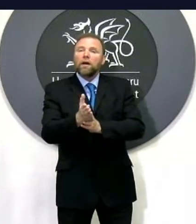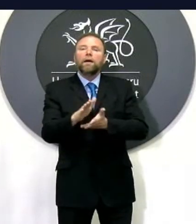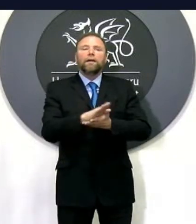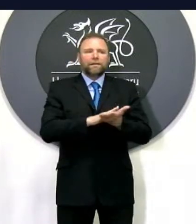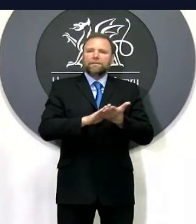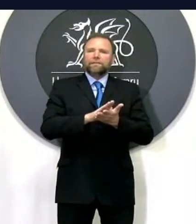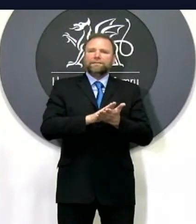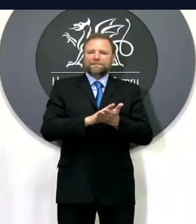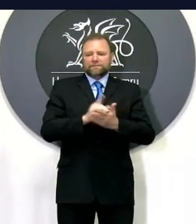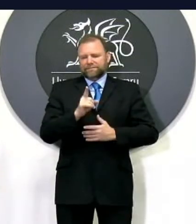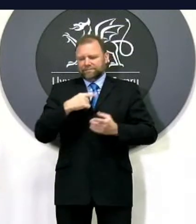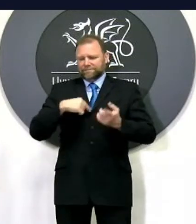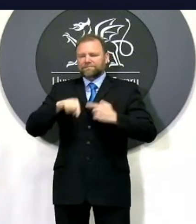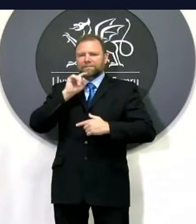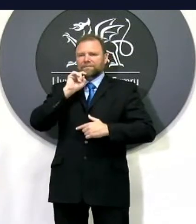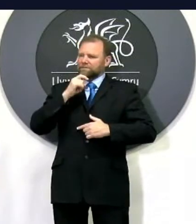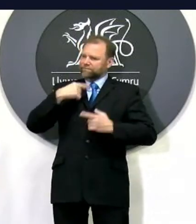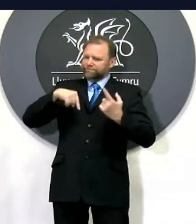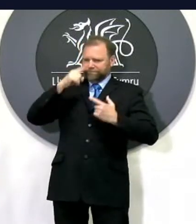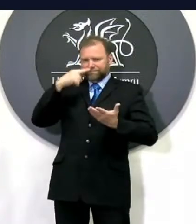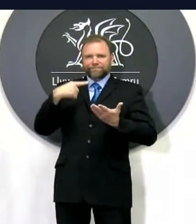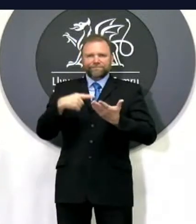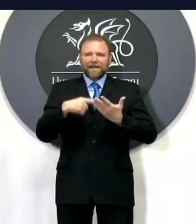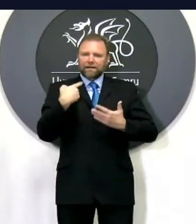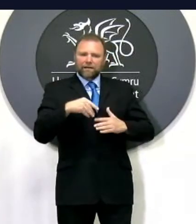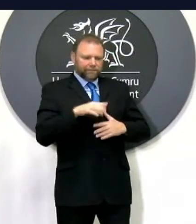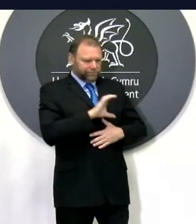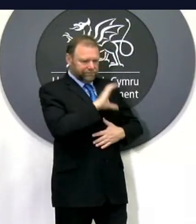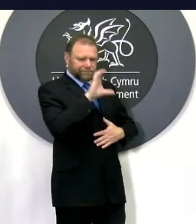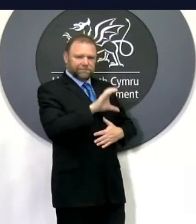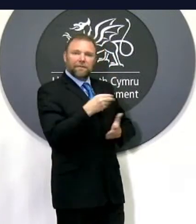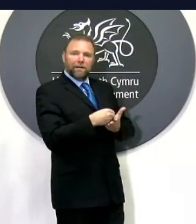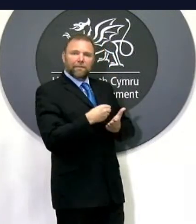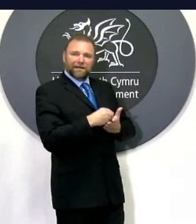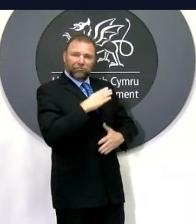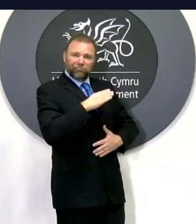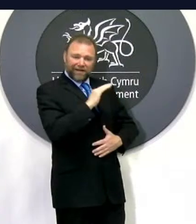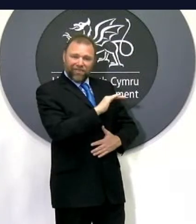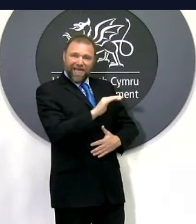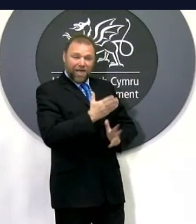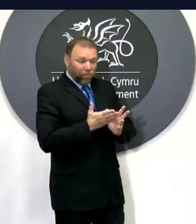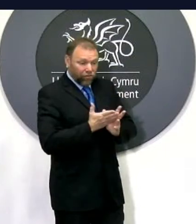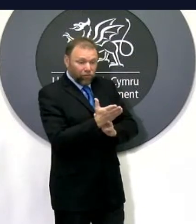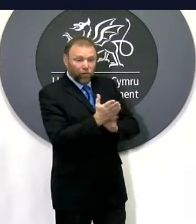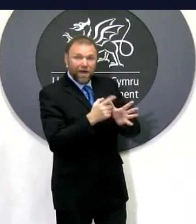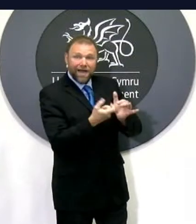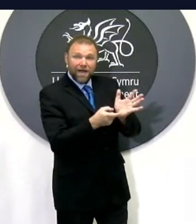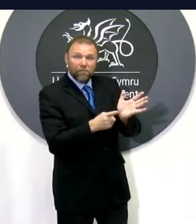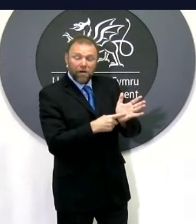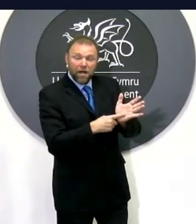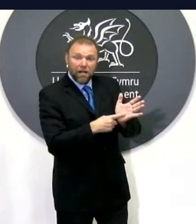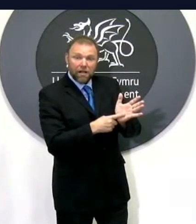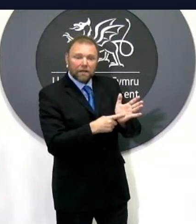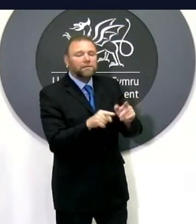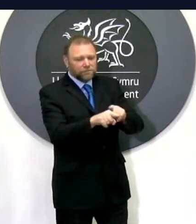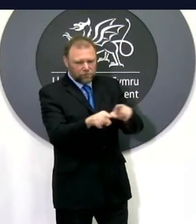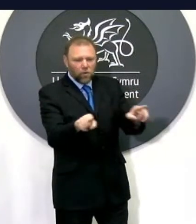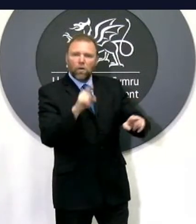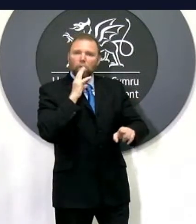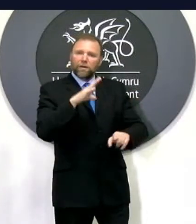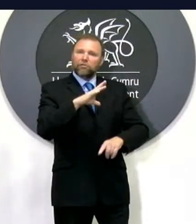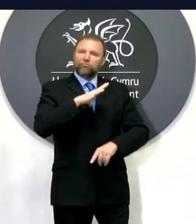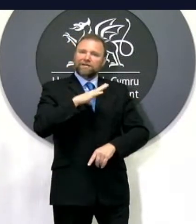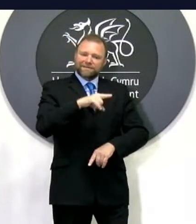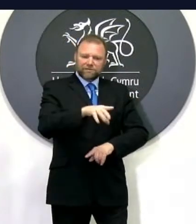dosbarthu yn mis Ebrill i helpu busnesau sydd ddim wedi cael yr arian yn barod. Ar ben